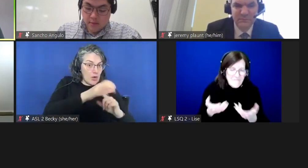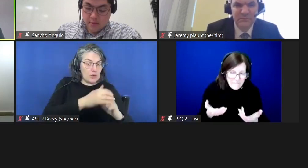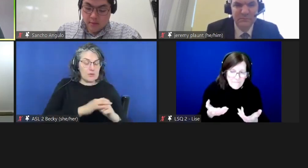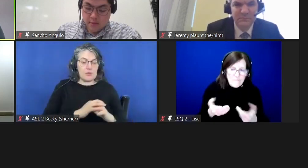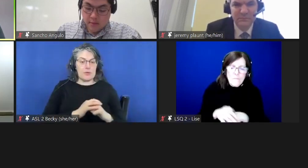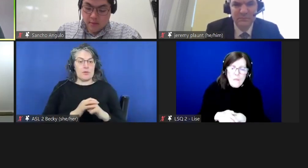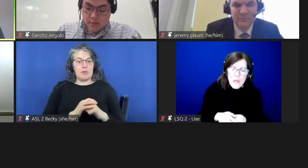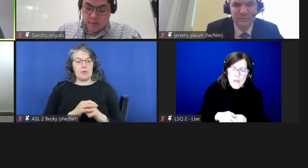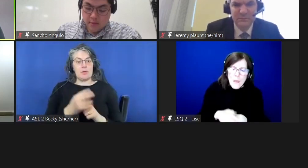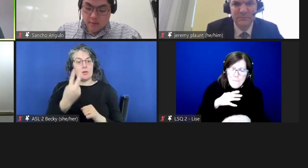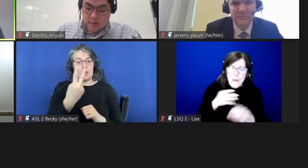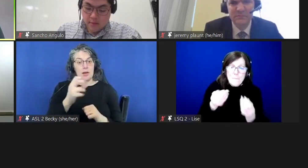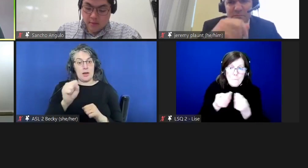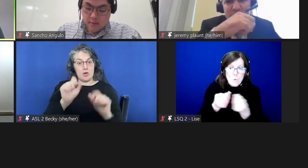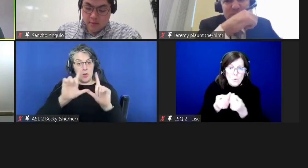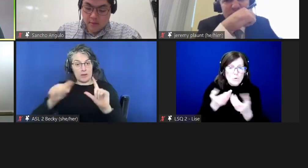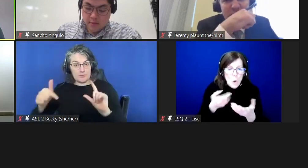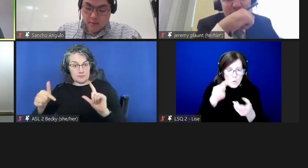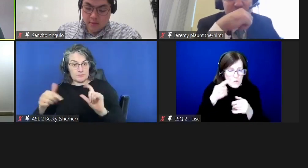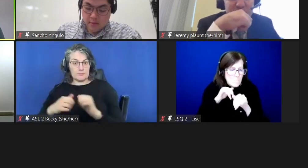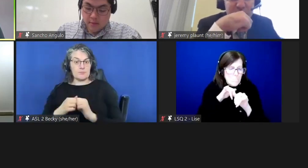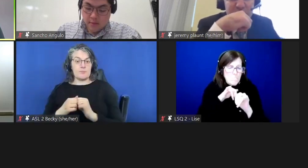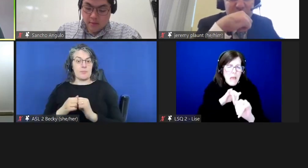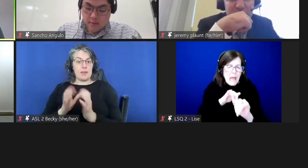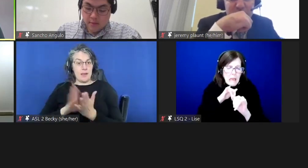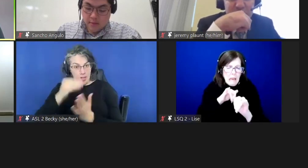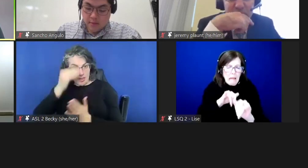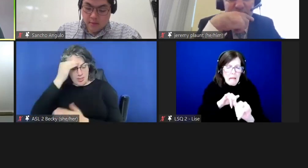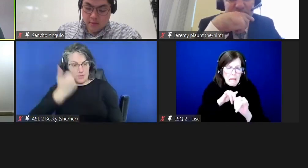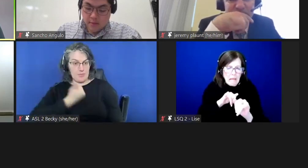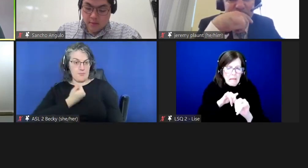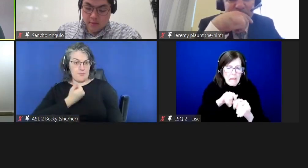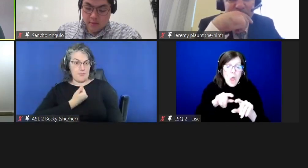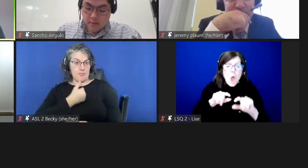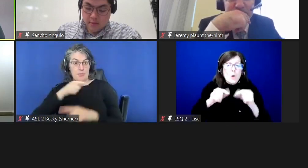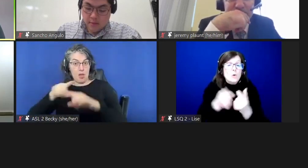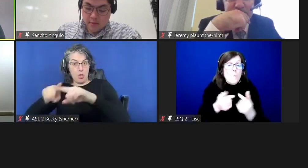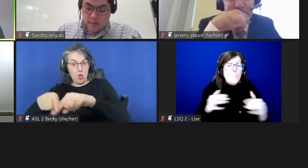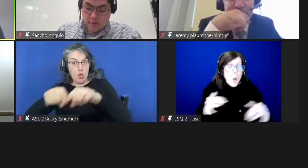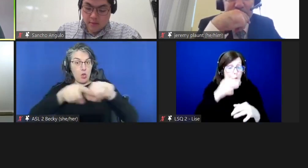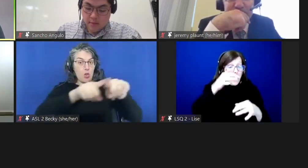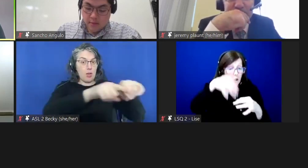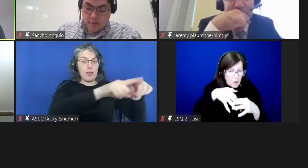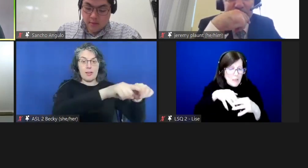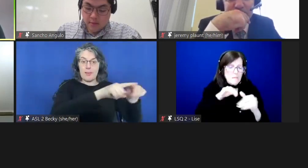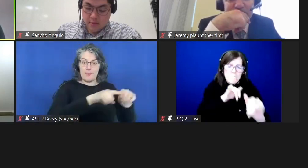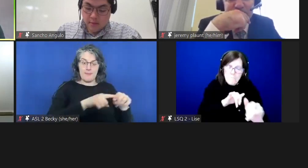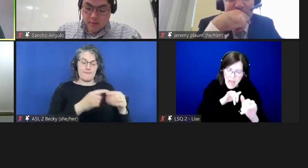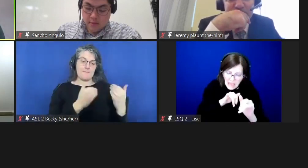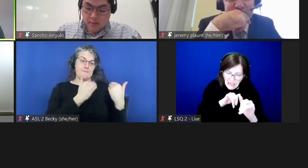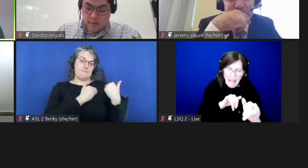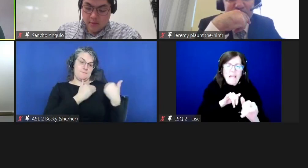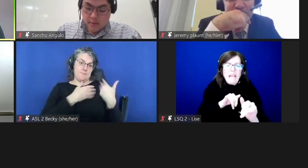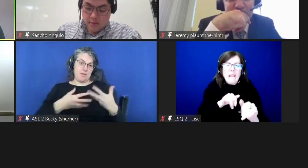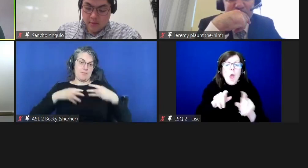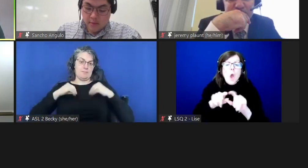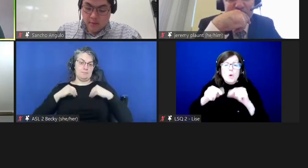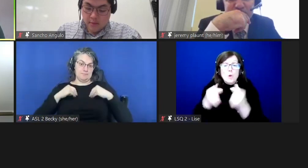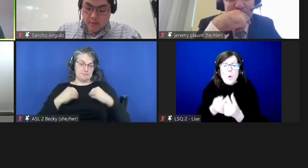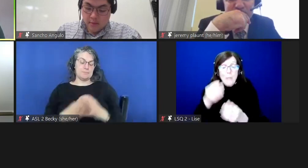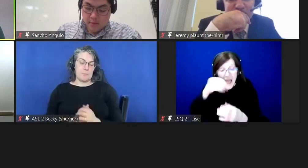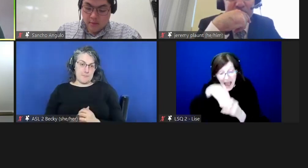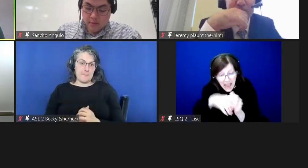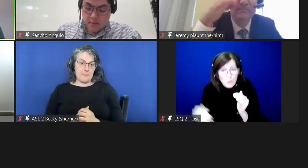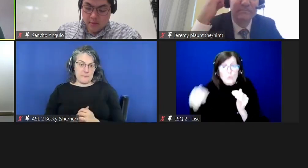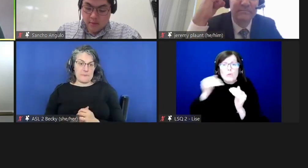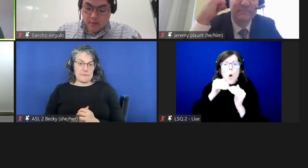qui sont communs, par exemple, avec les groupes autochtones, avec les groupe d'inclusion LGBTQ.